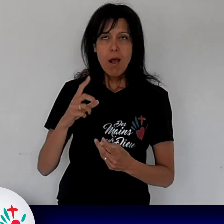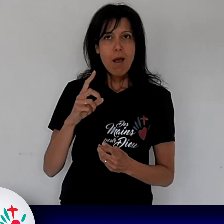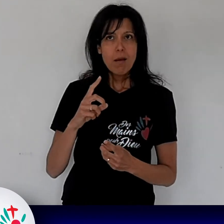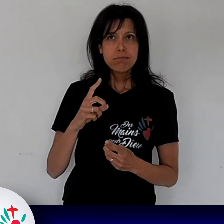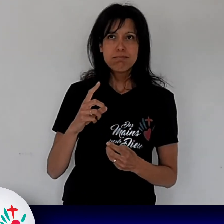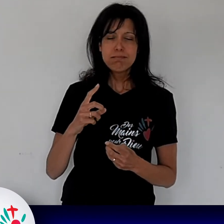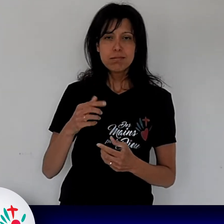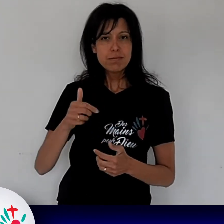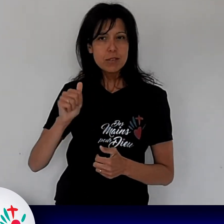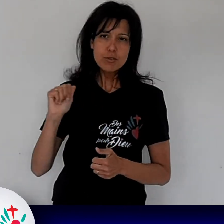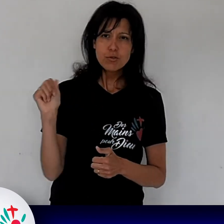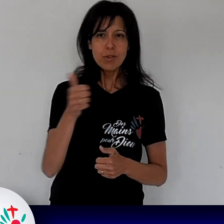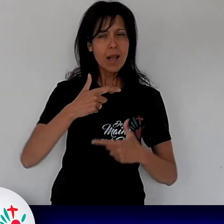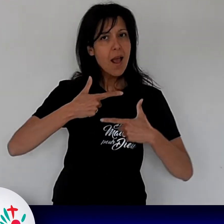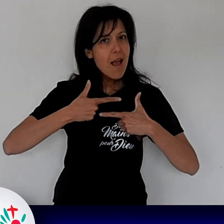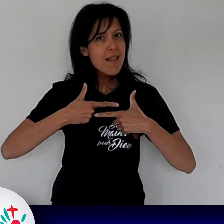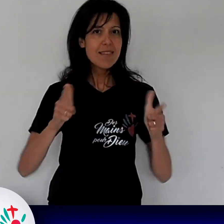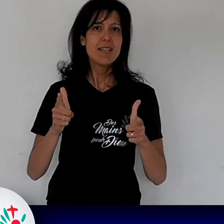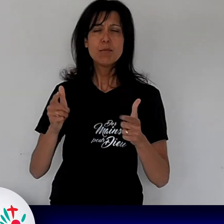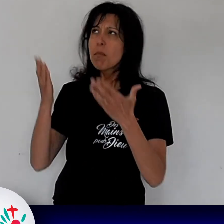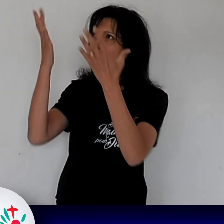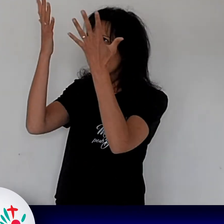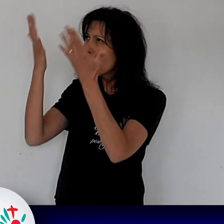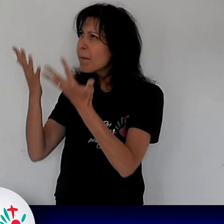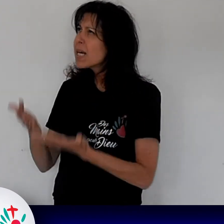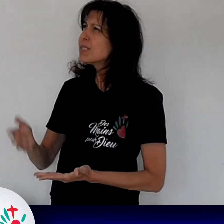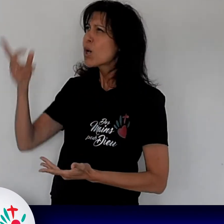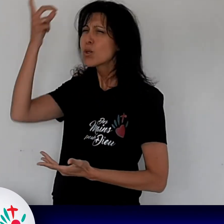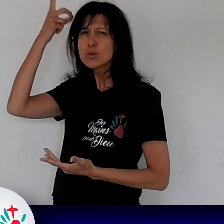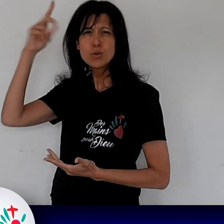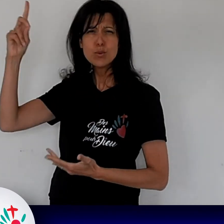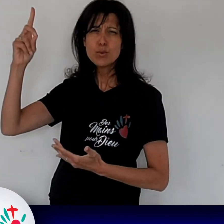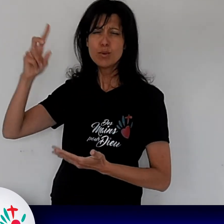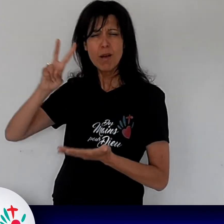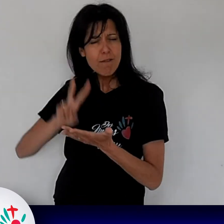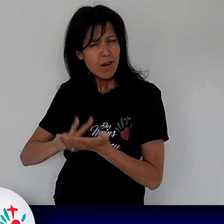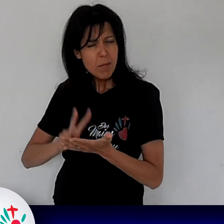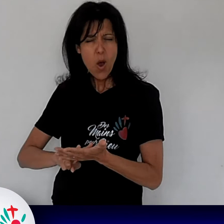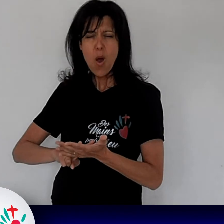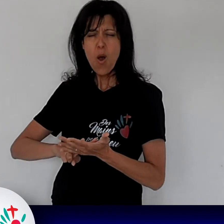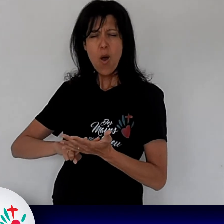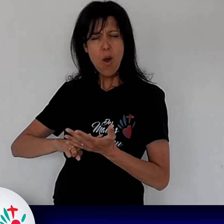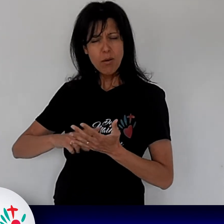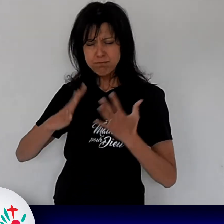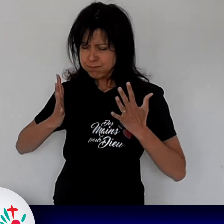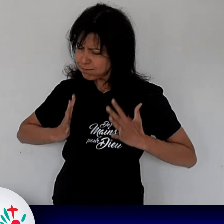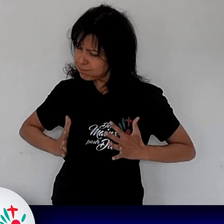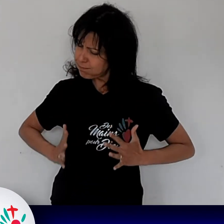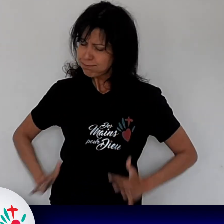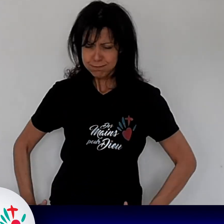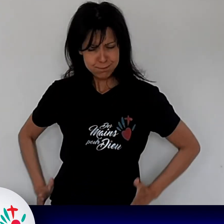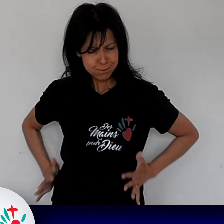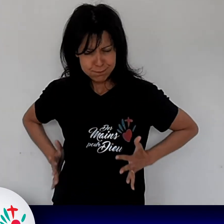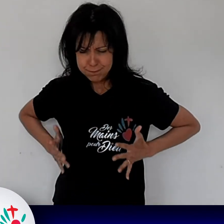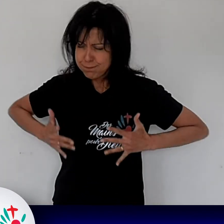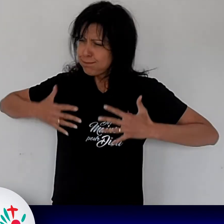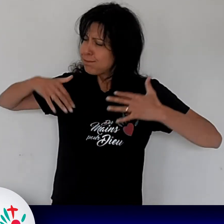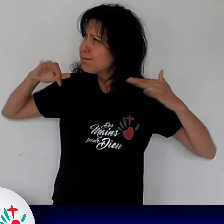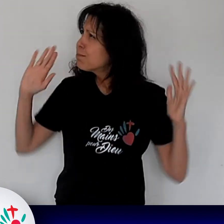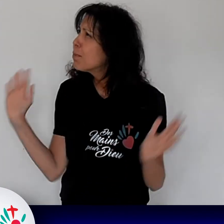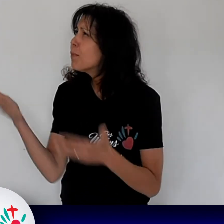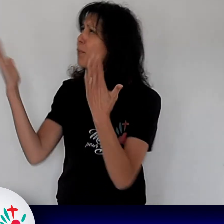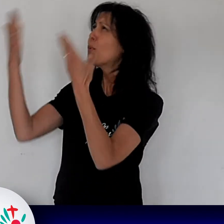de Dieu, mais que nous pourrons vraiment avec tout notre cœur, toute notre âme et toute notre être et tout ce corps louer